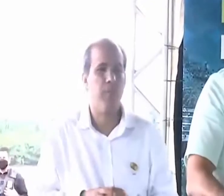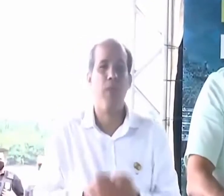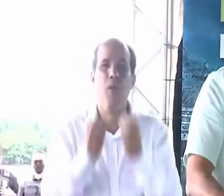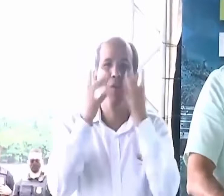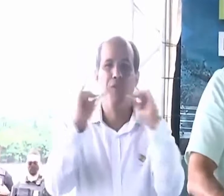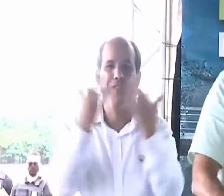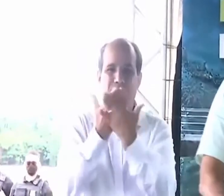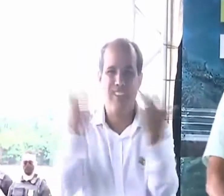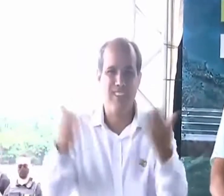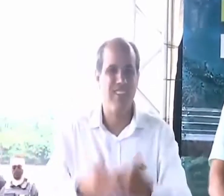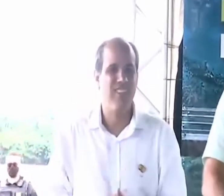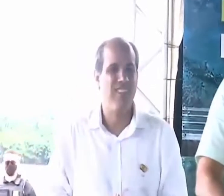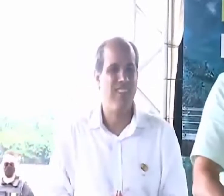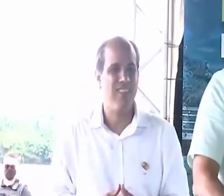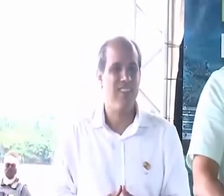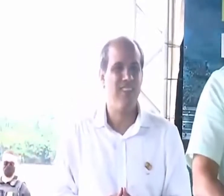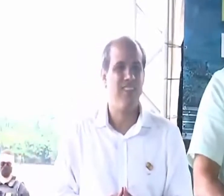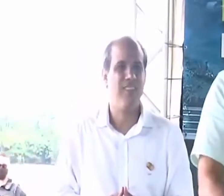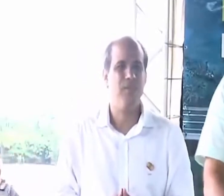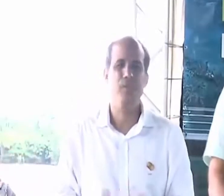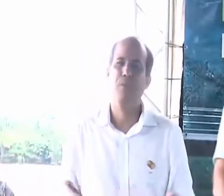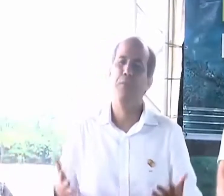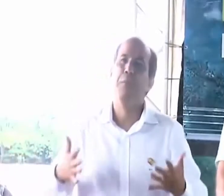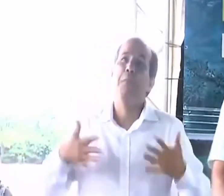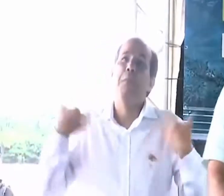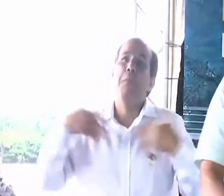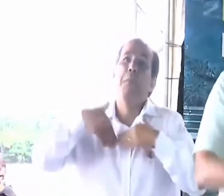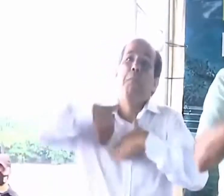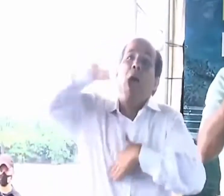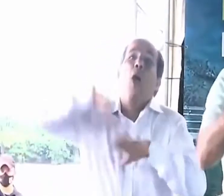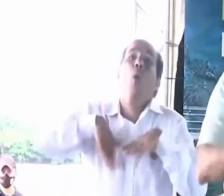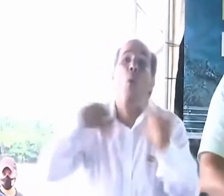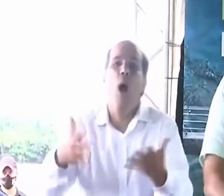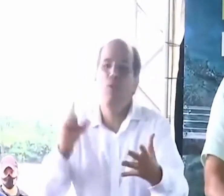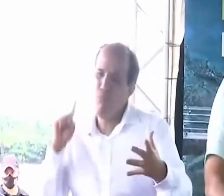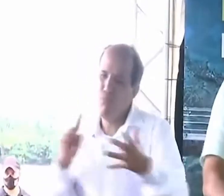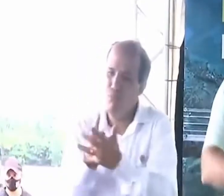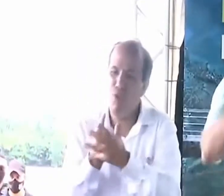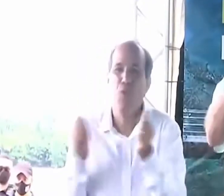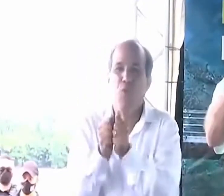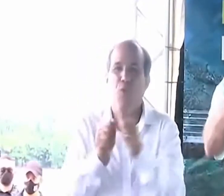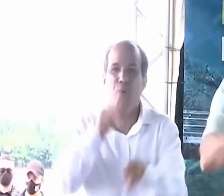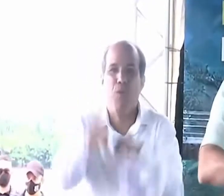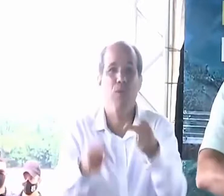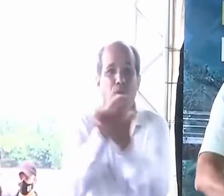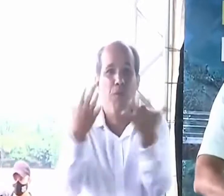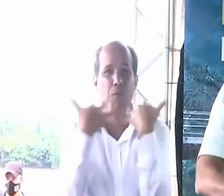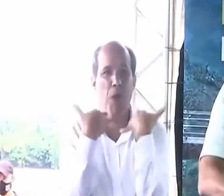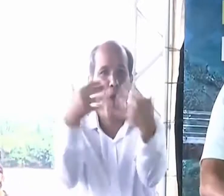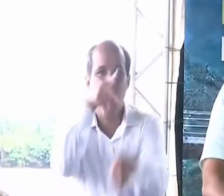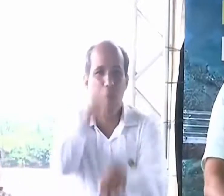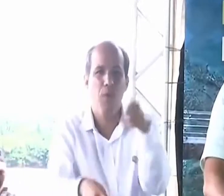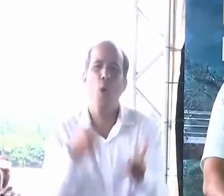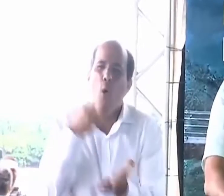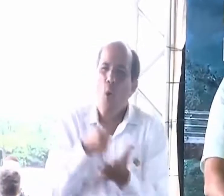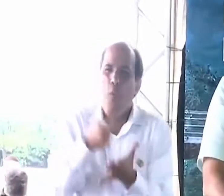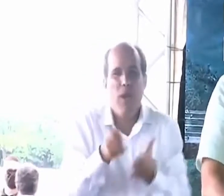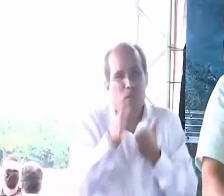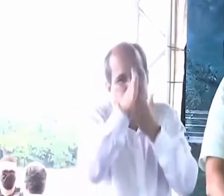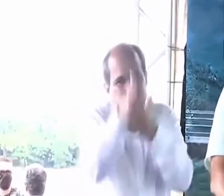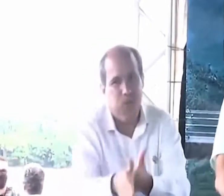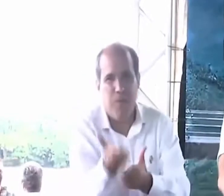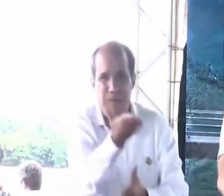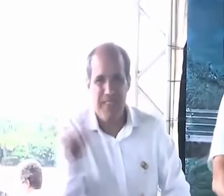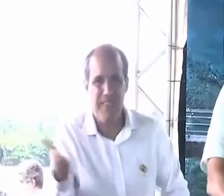Bom dia a todos. Não existe alegria maior do que estar no meio do povo. Povo esse ao qual nós devemos